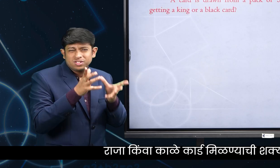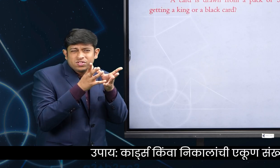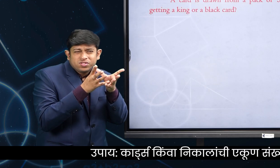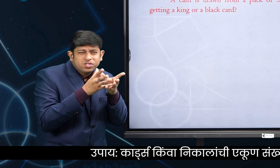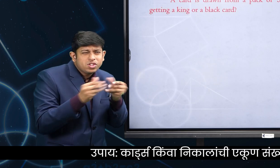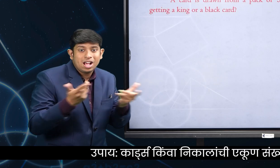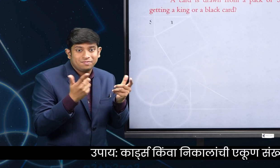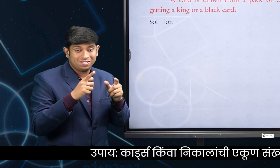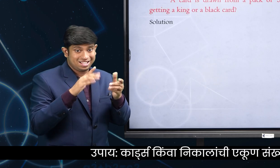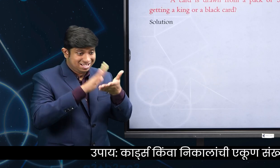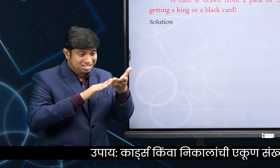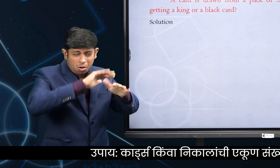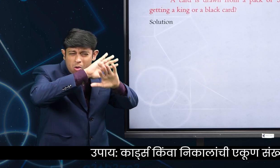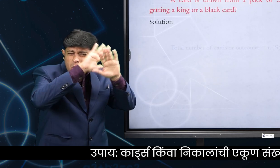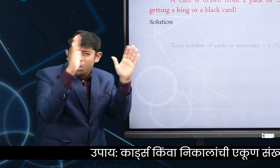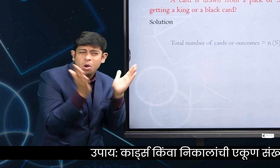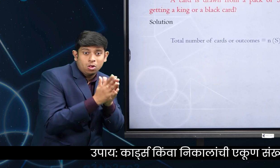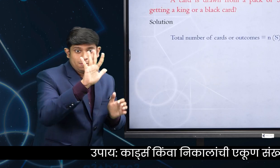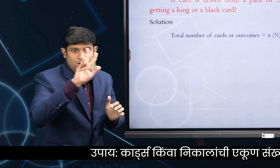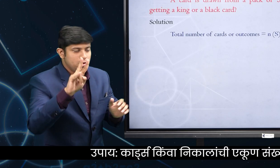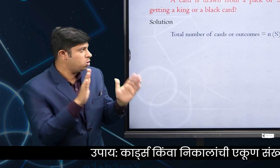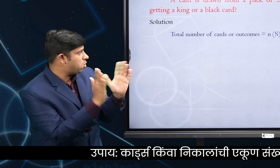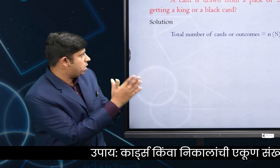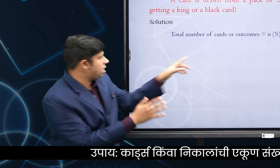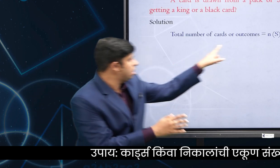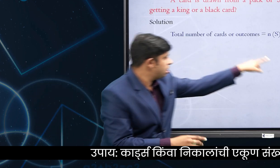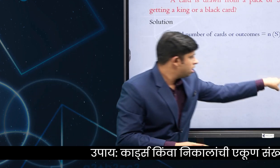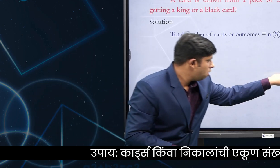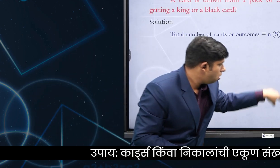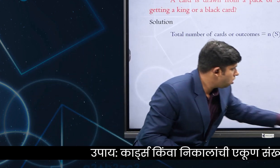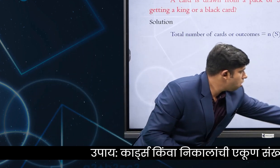उपाय. कार्ड्स किंवा निकालांची एकूण संख्या एन कंसामध्ये एस बरोबर 52.